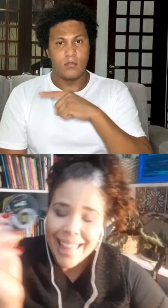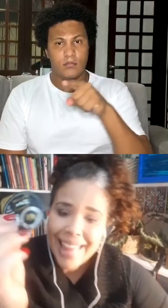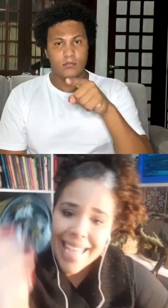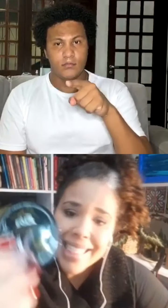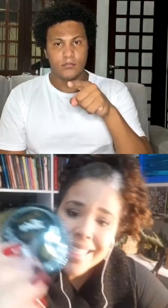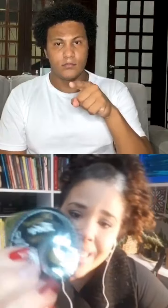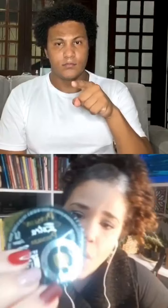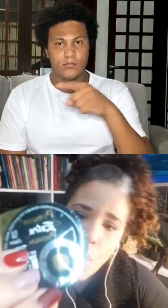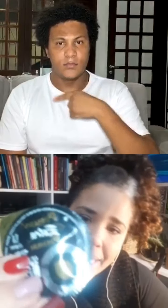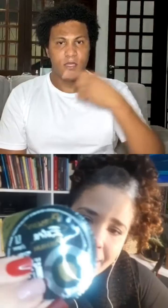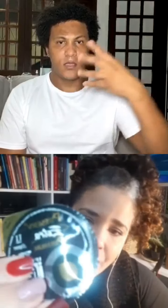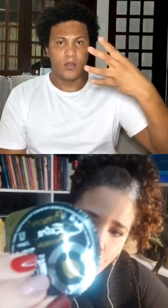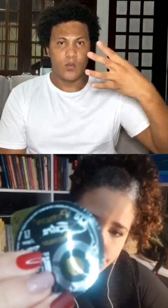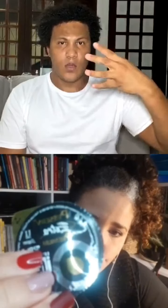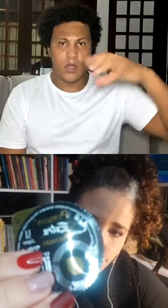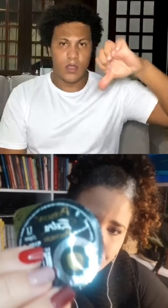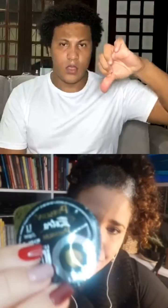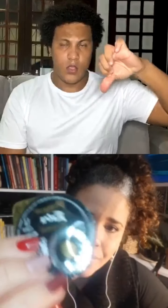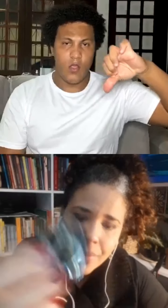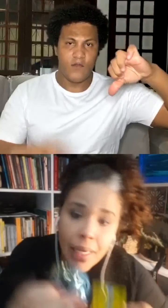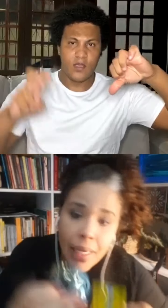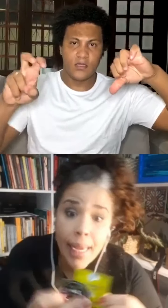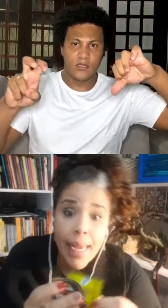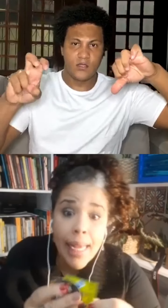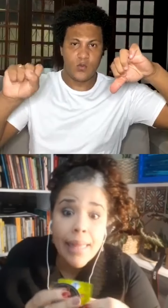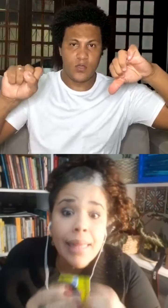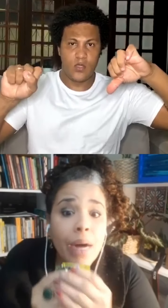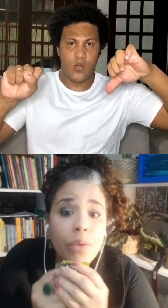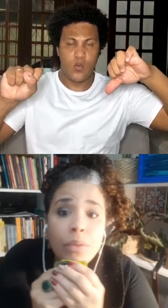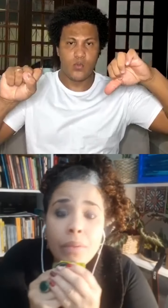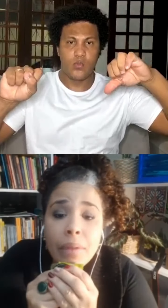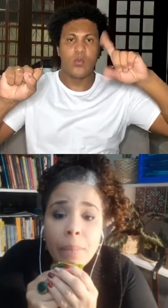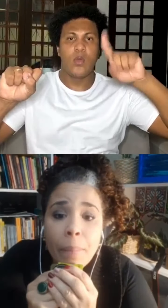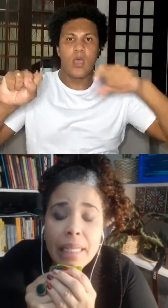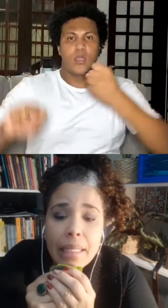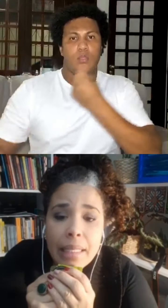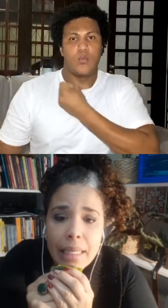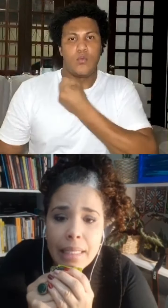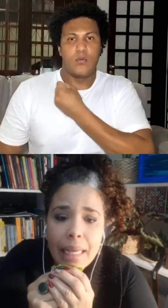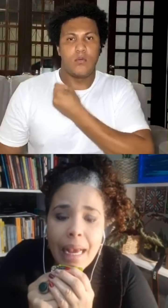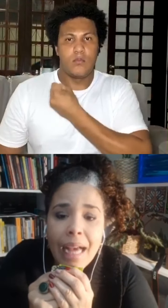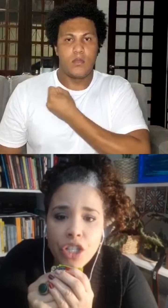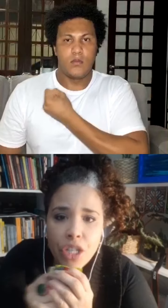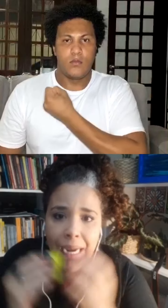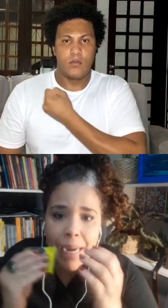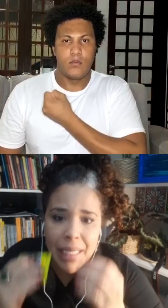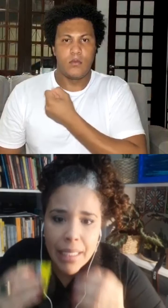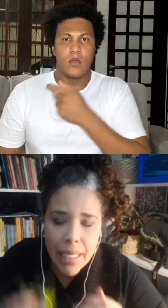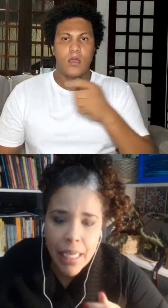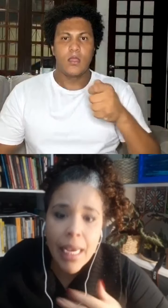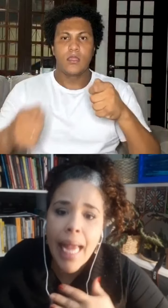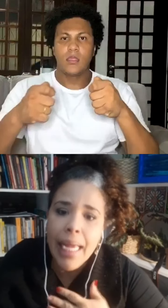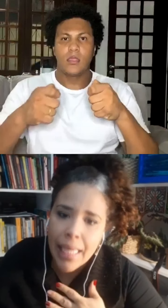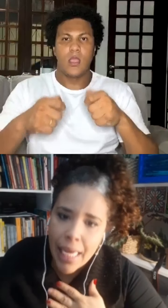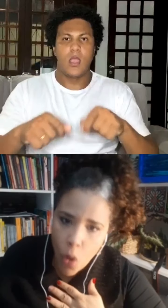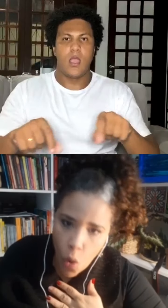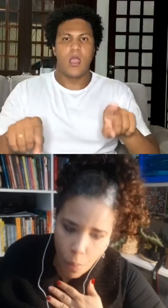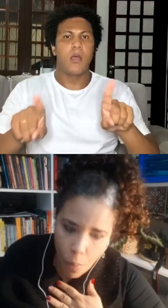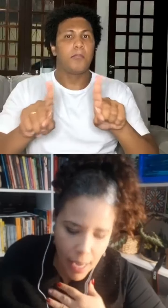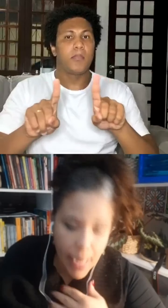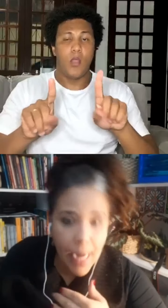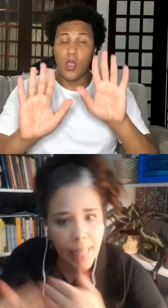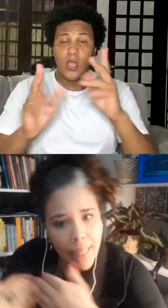até a 58. Não precisa. A camisinha é que nem